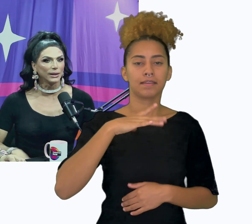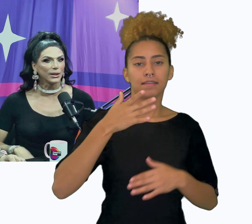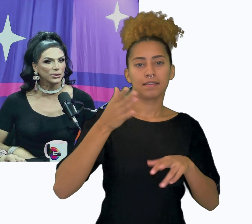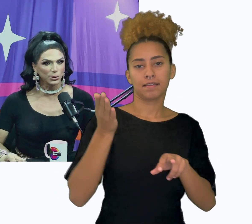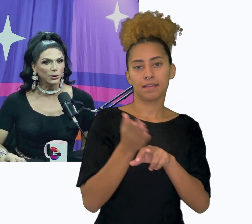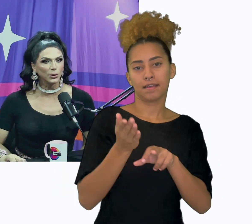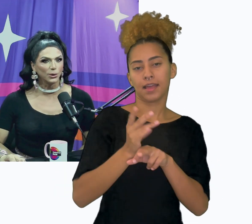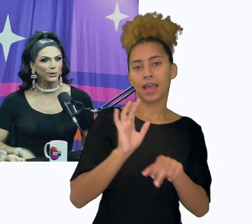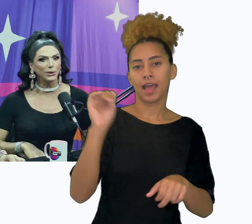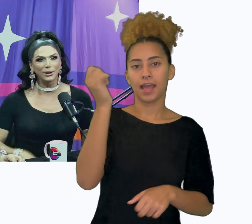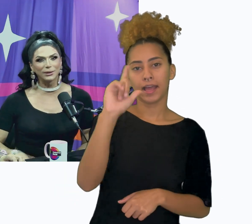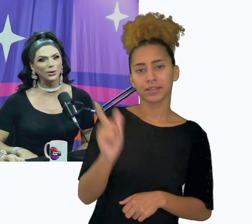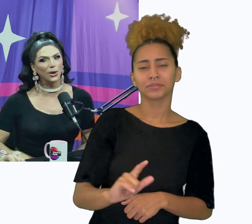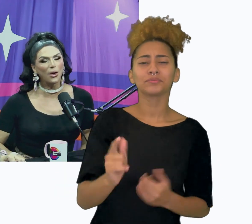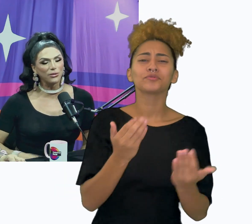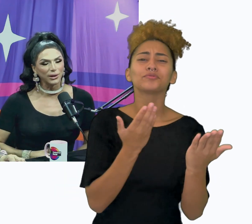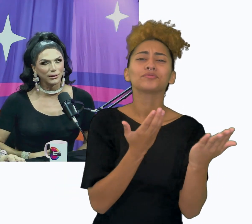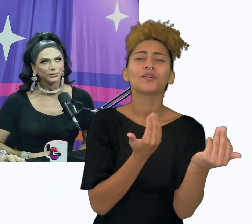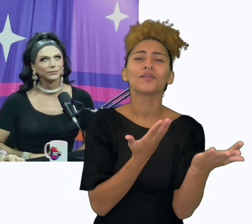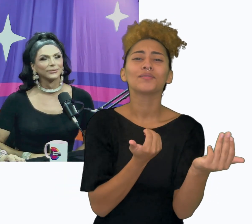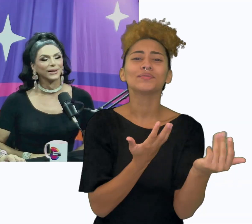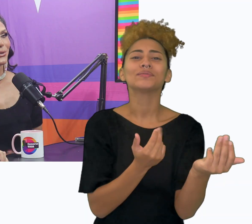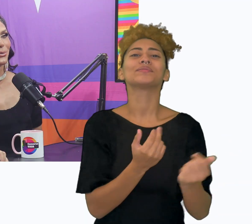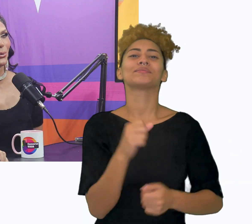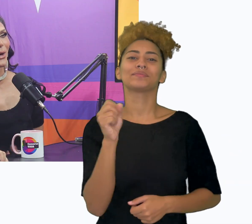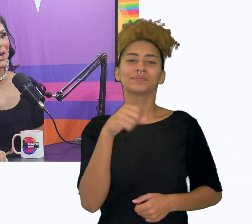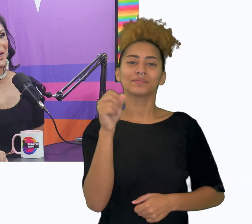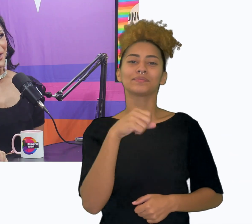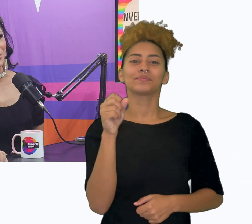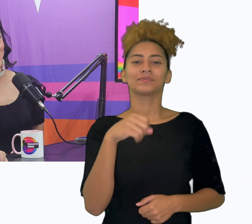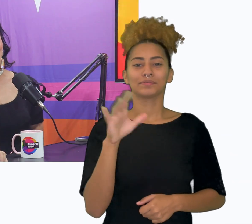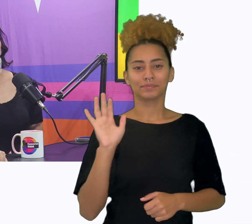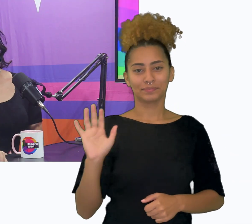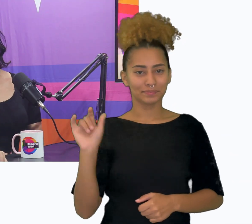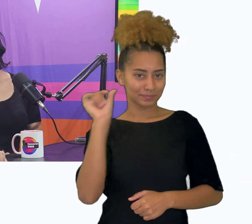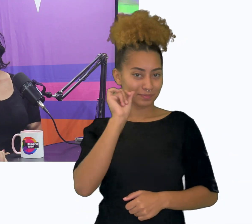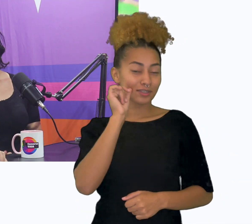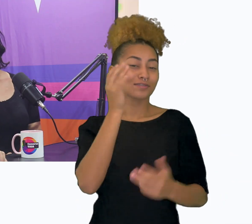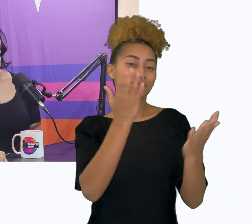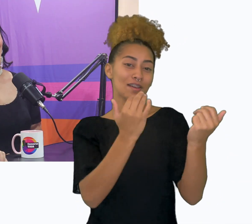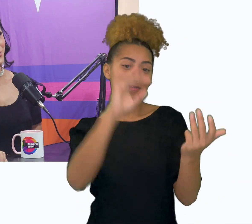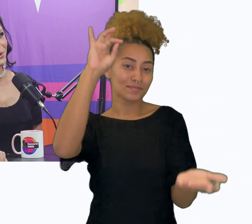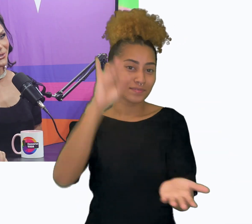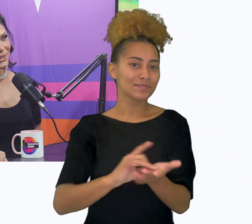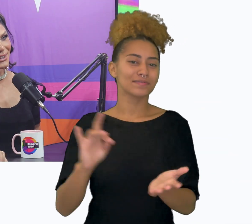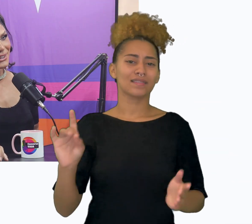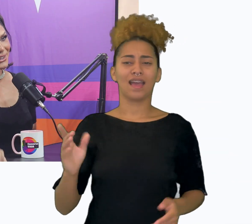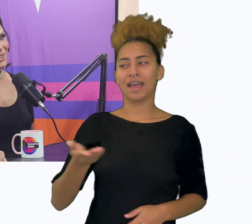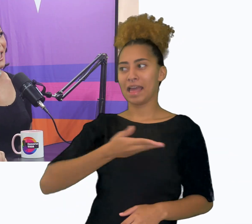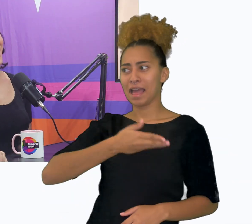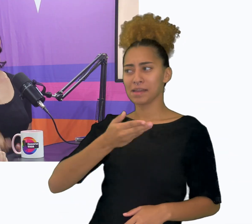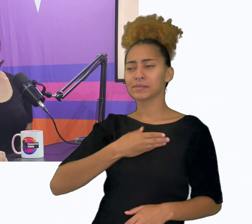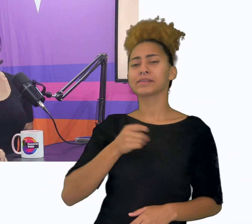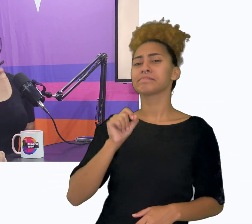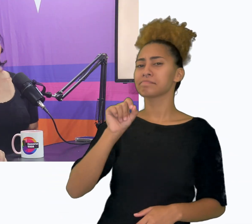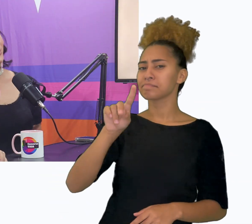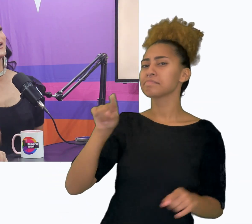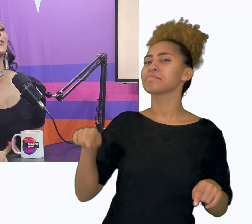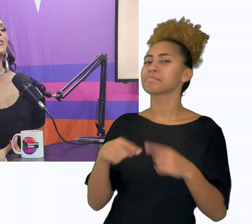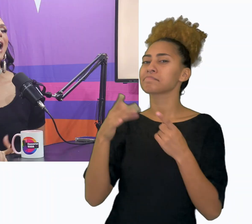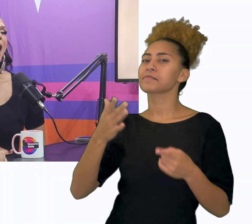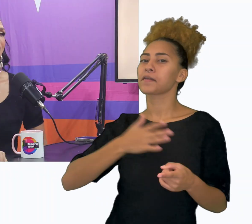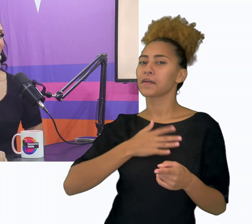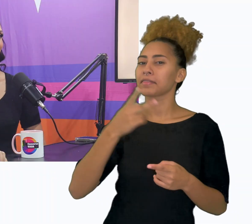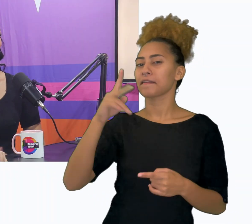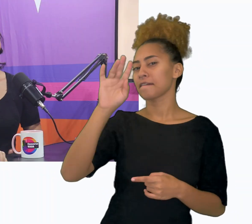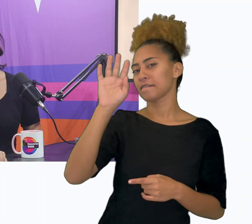bailarina azul, menina tão nova, pura leite. Eu quero ser amiga desse viado. Eu gostei